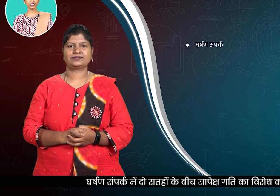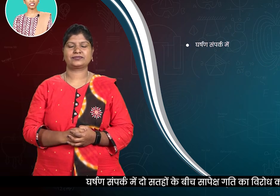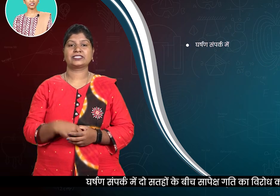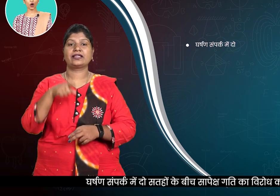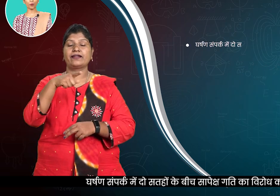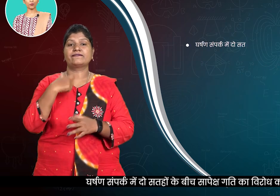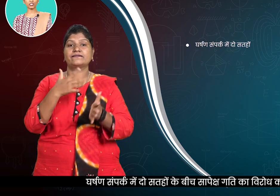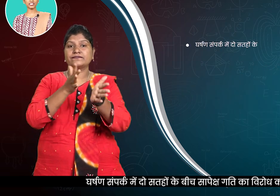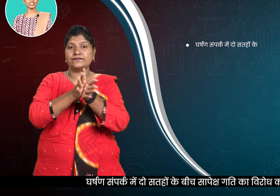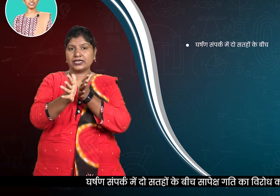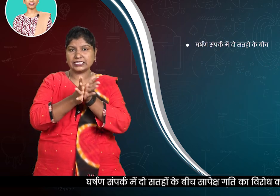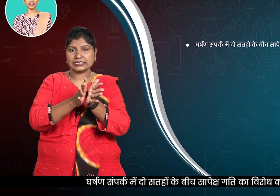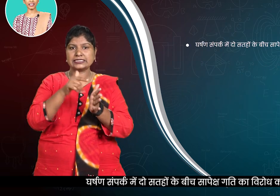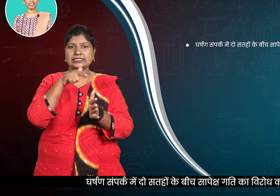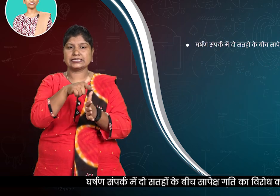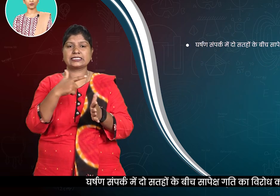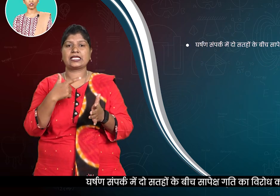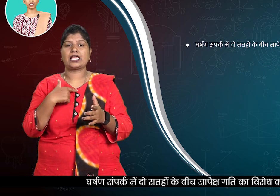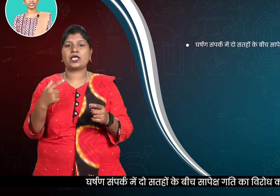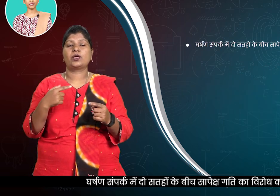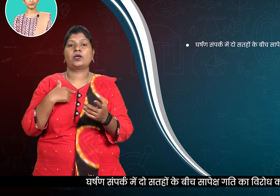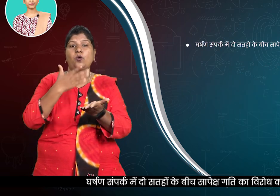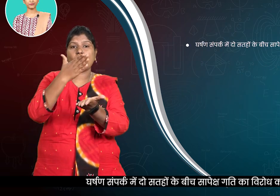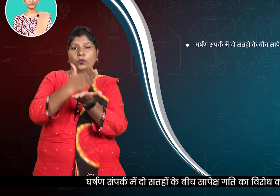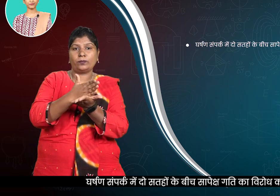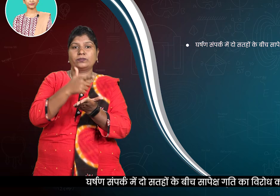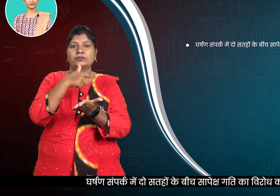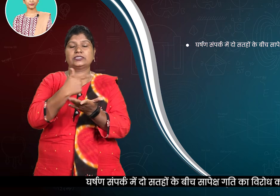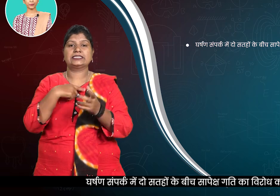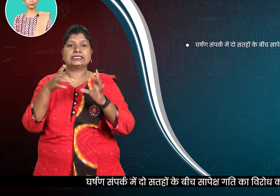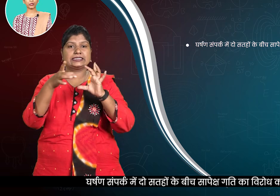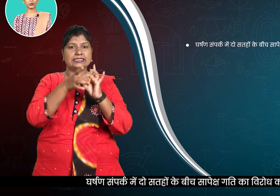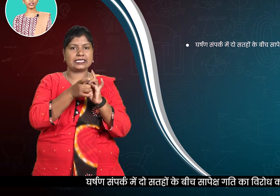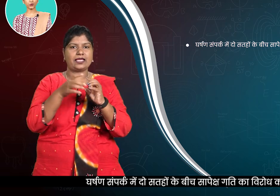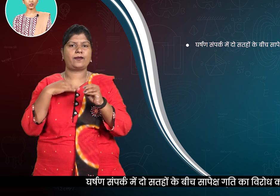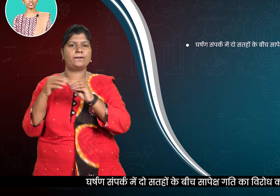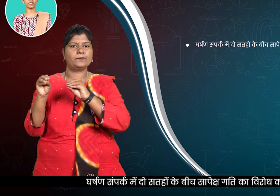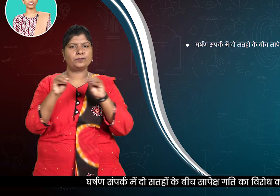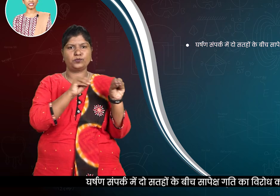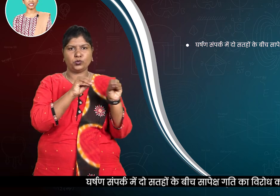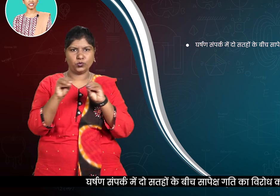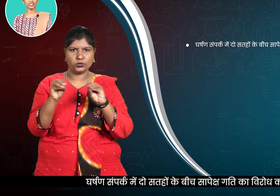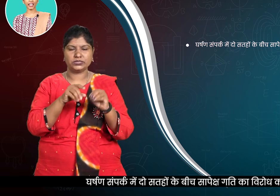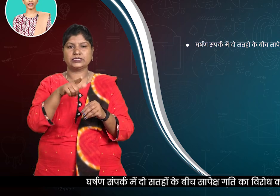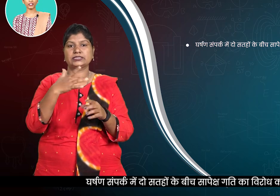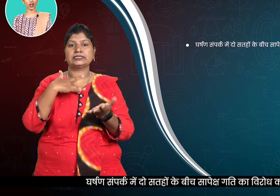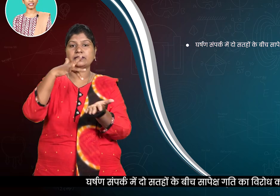घर्षन संपर्ख में दो सतों के बीच सापेक्ष गति का विरोध करता है